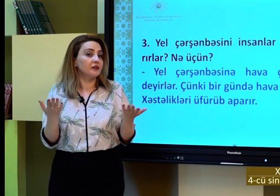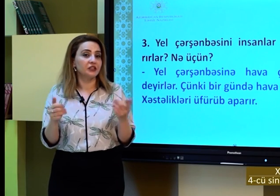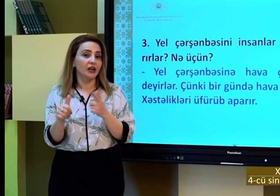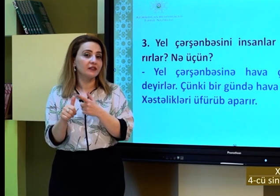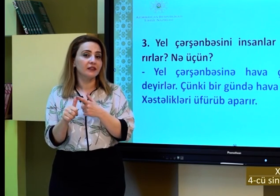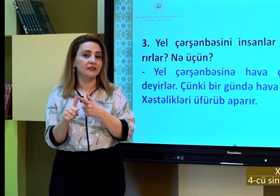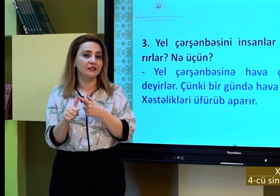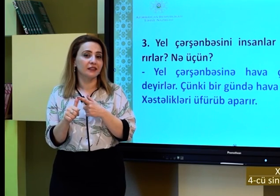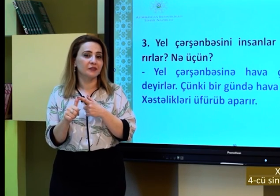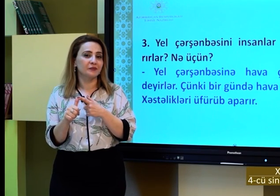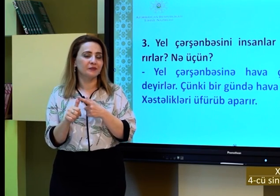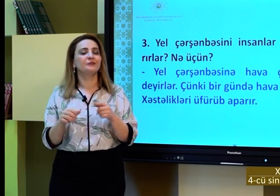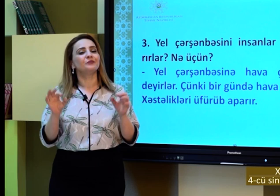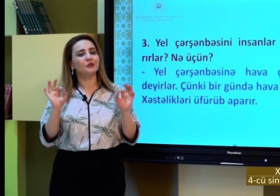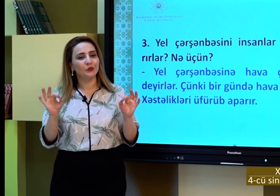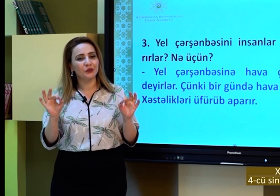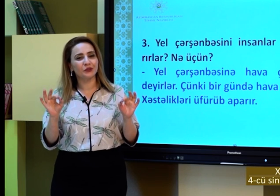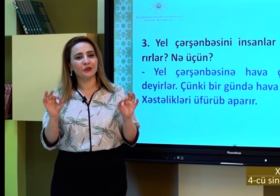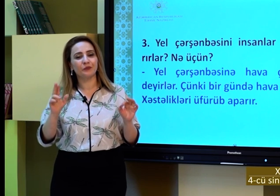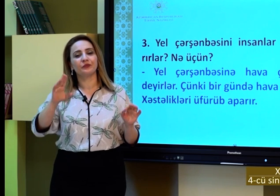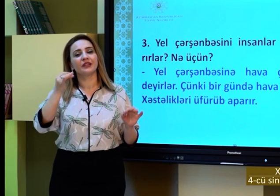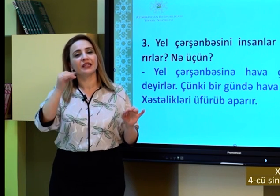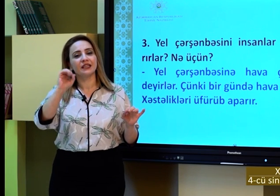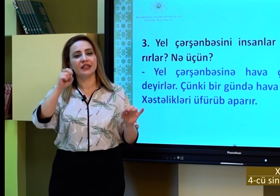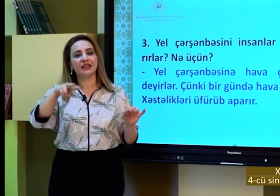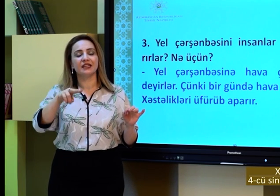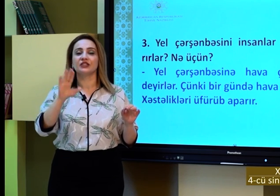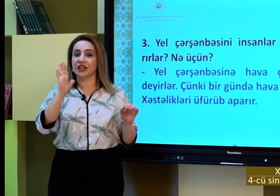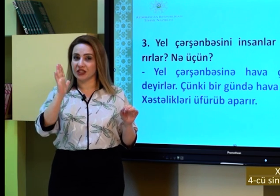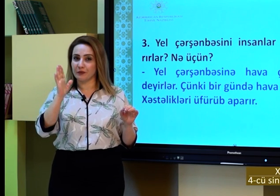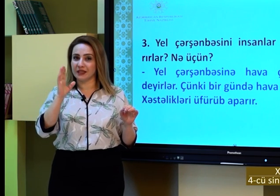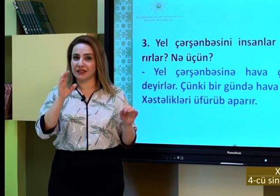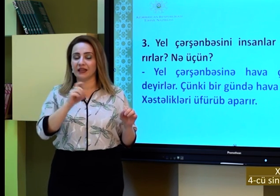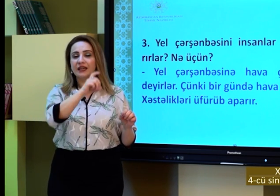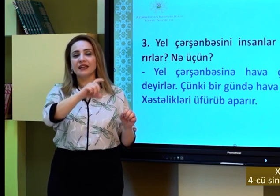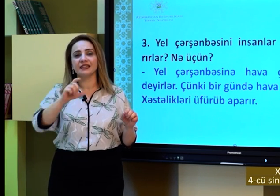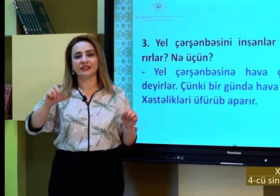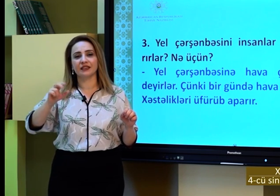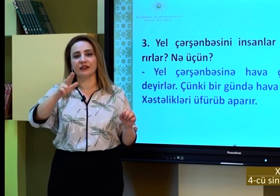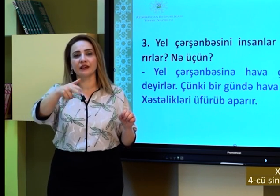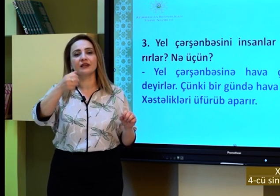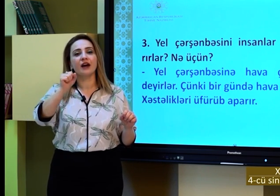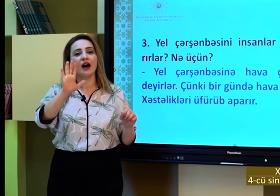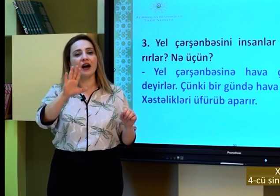necə adlandırırlar? Düzdür, yel çərşənbəsinə insanlar